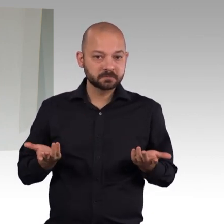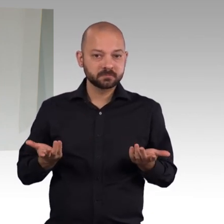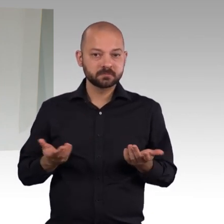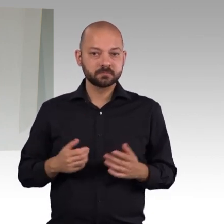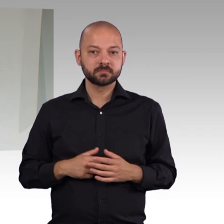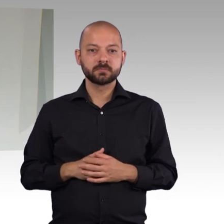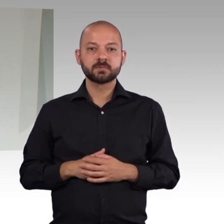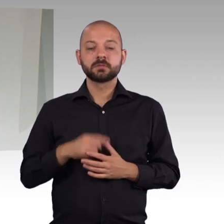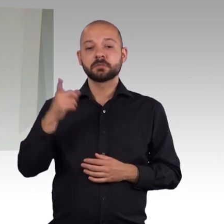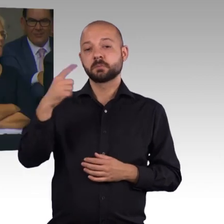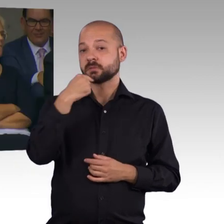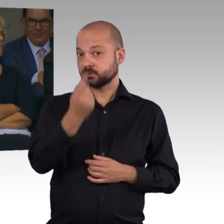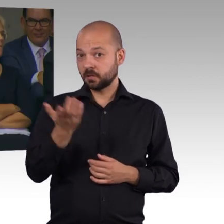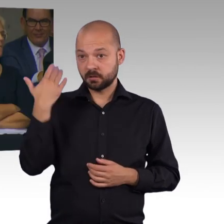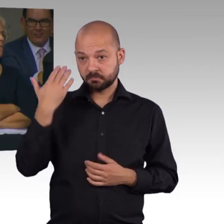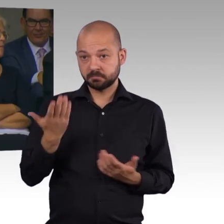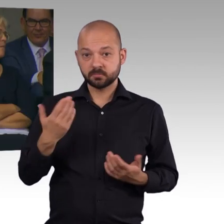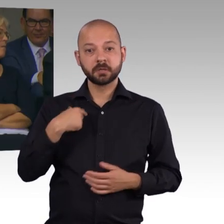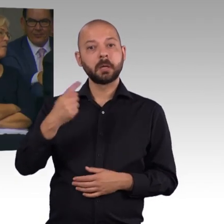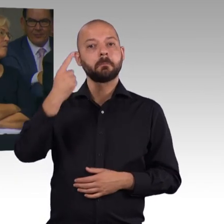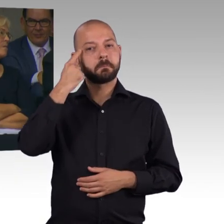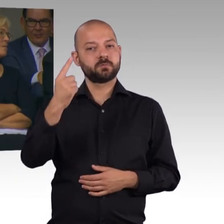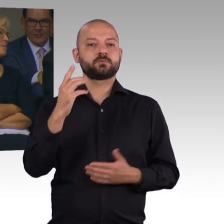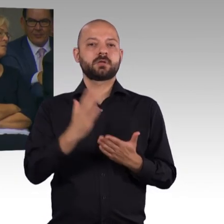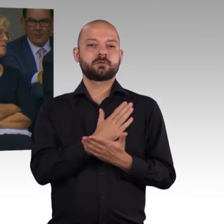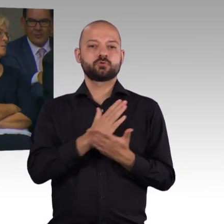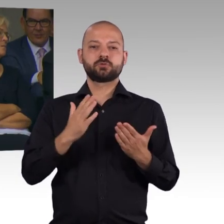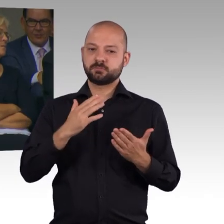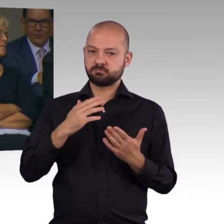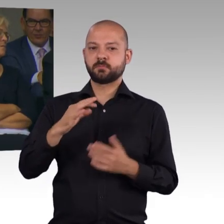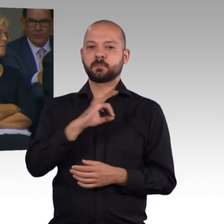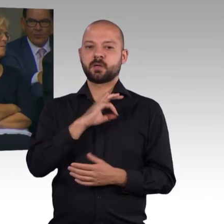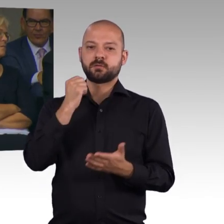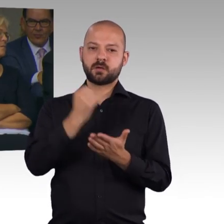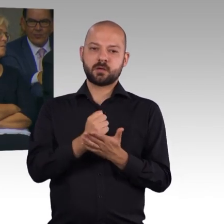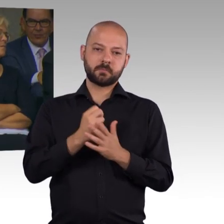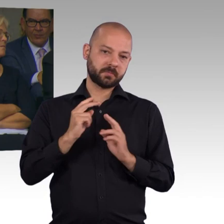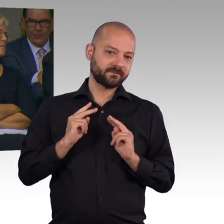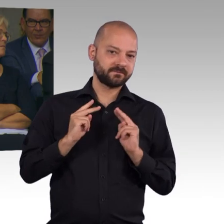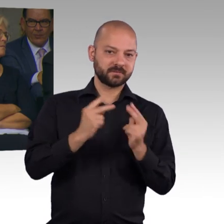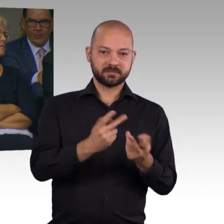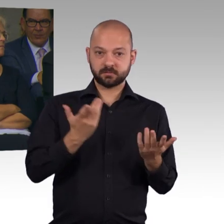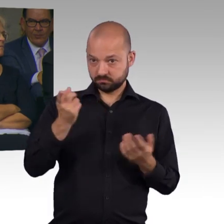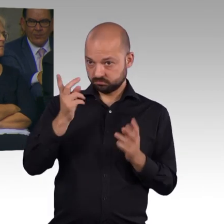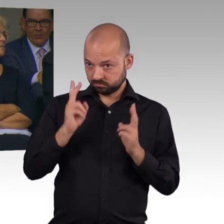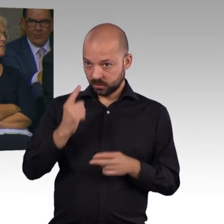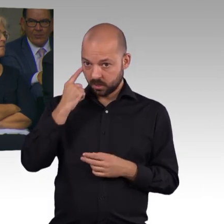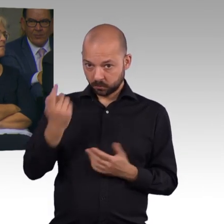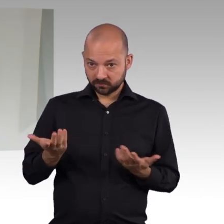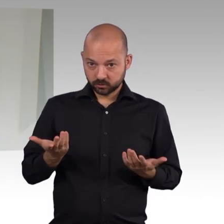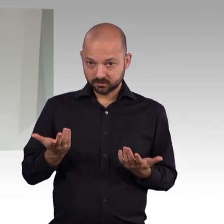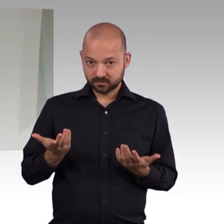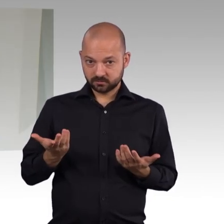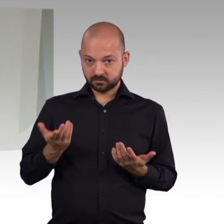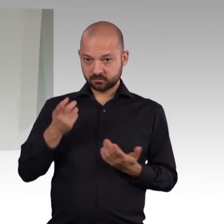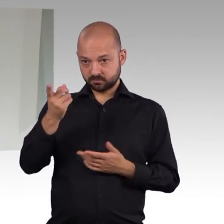halbtags? Kennen Sie die vielen Baustellen, die hier heute alle schon genannt worden sind im Verteidigungsministerium,